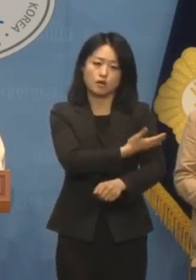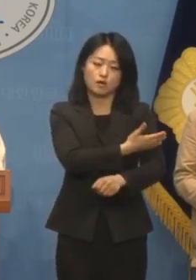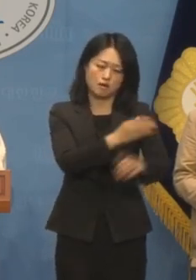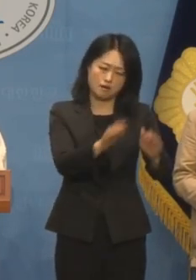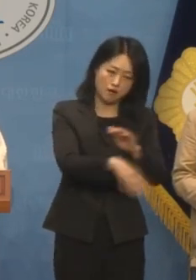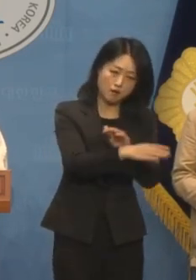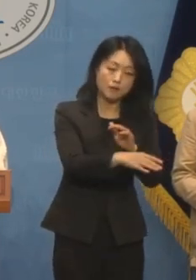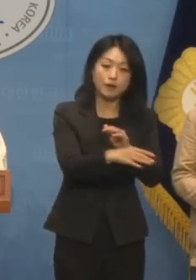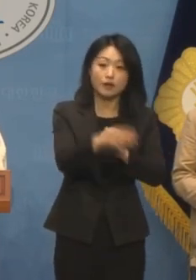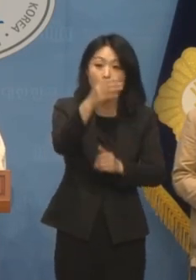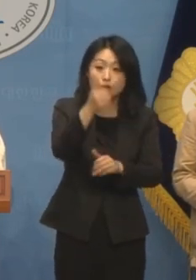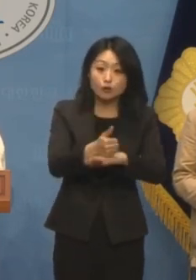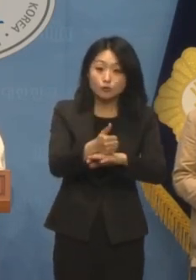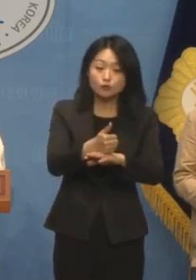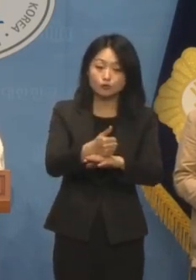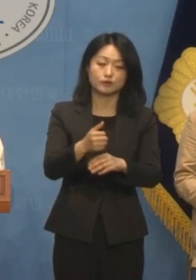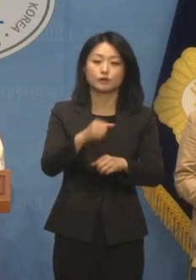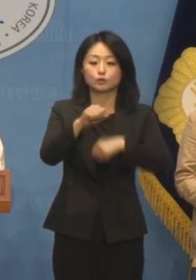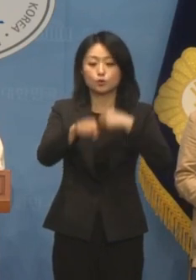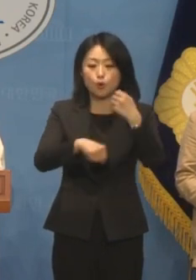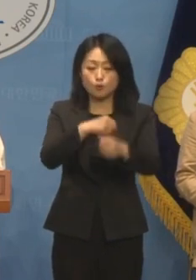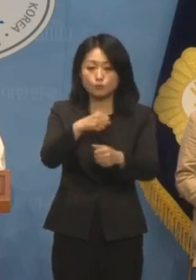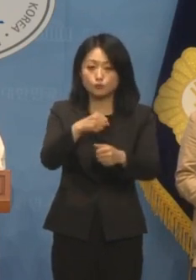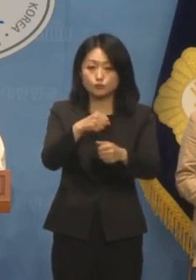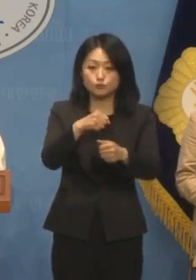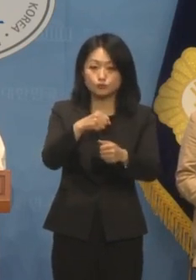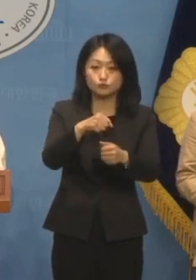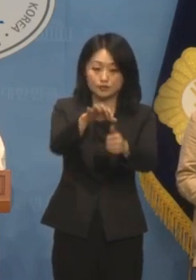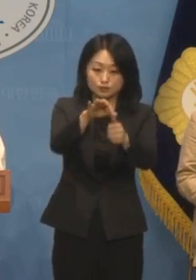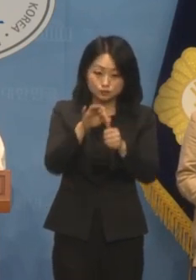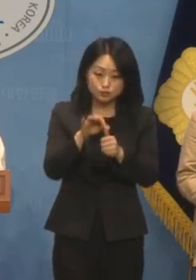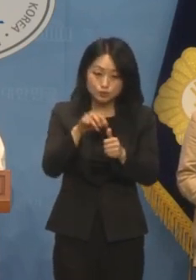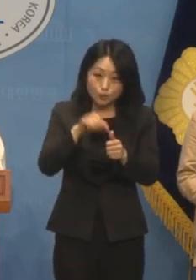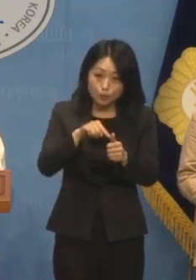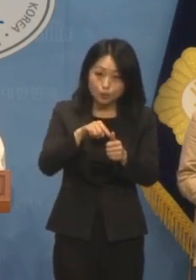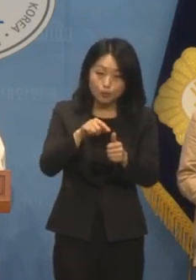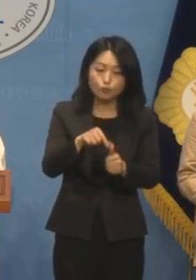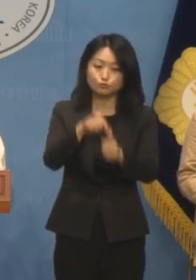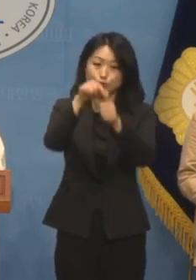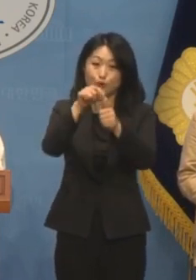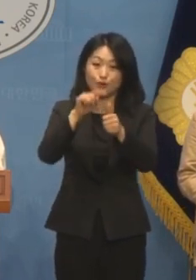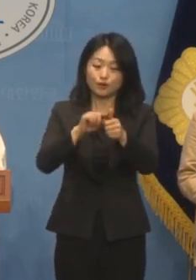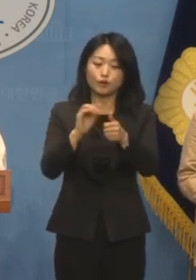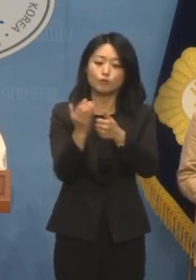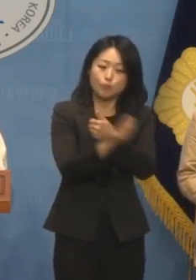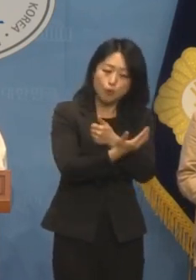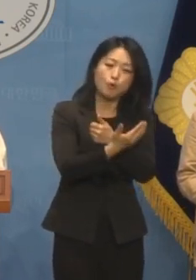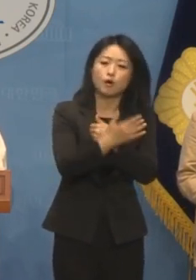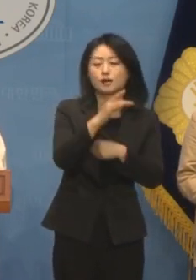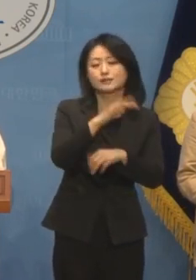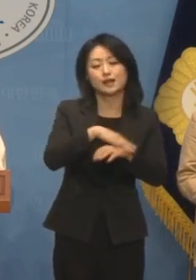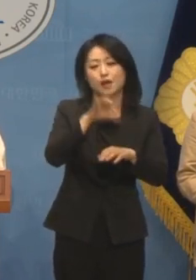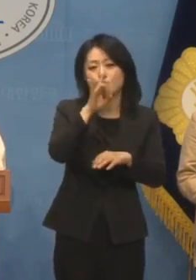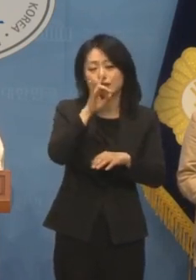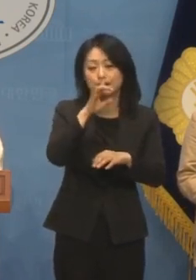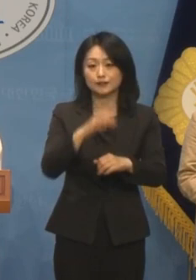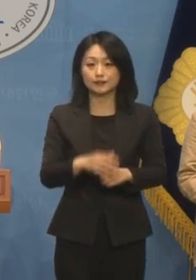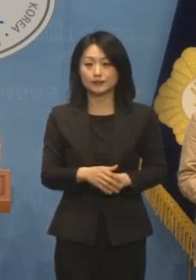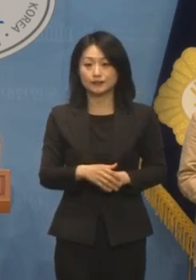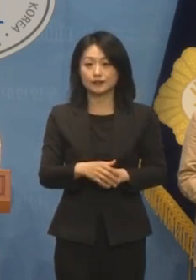질을 떨어뜨립니다. 성과와 수치에 집착하는 대규모 동물 구조는 단체의 몸집만 키울 뿐